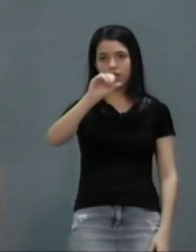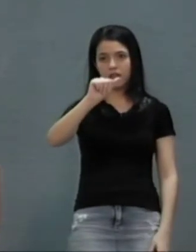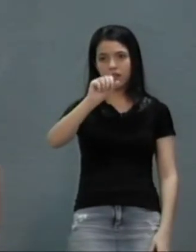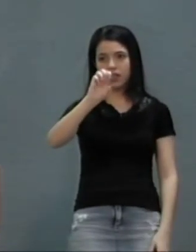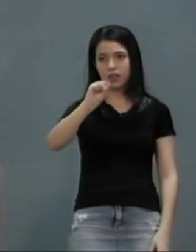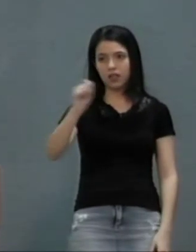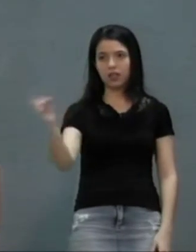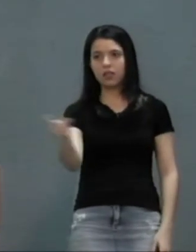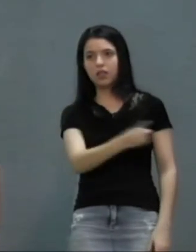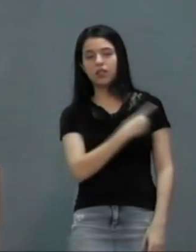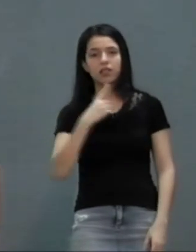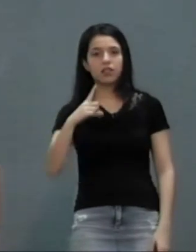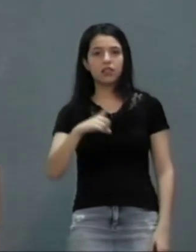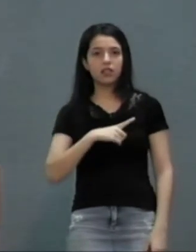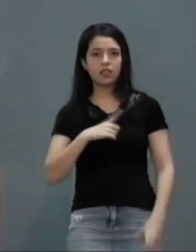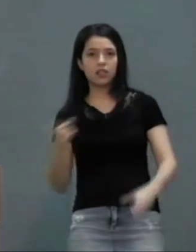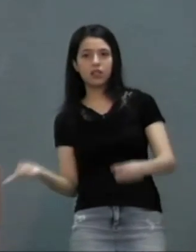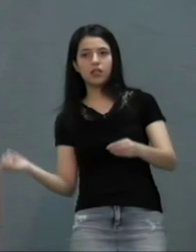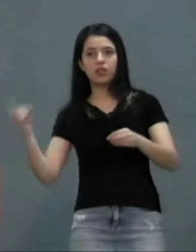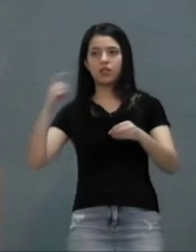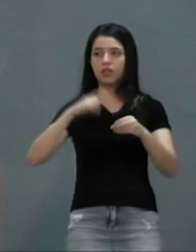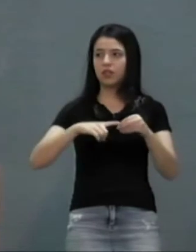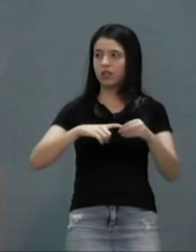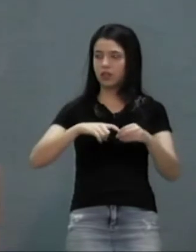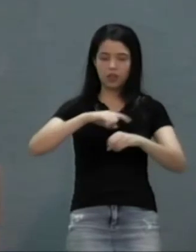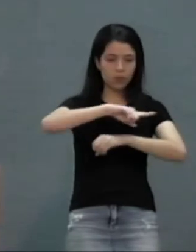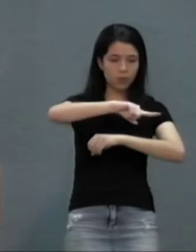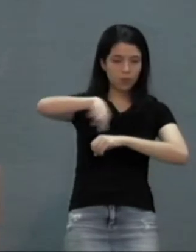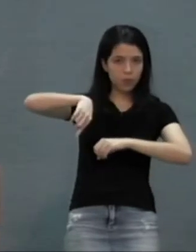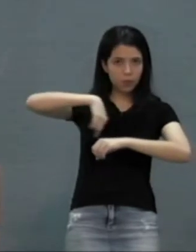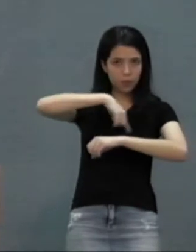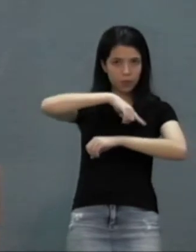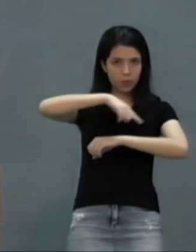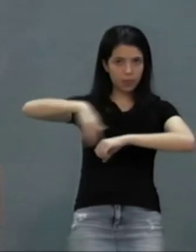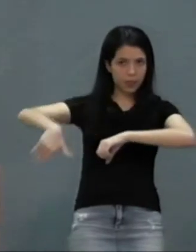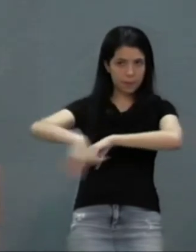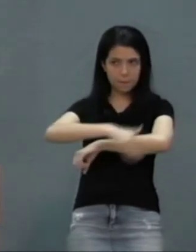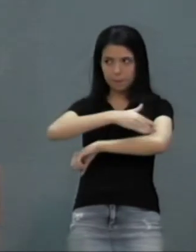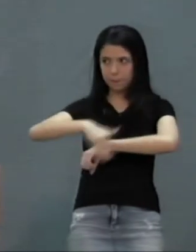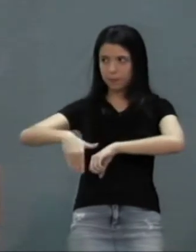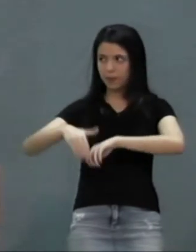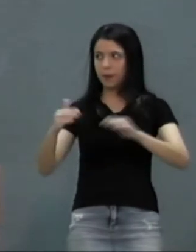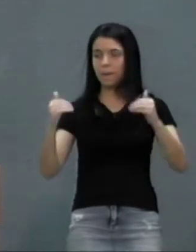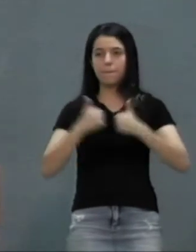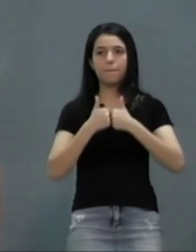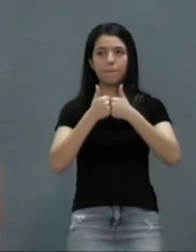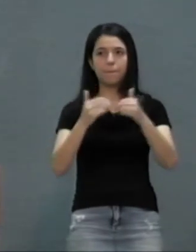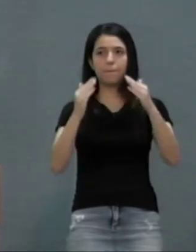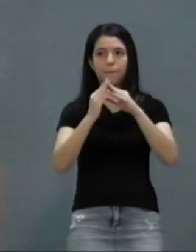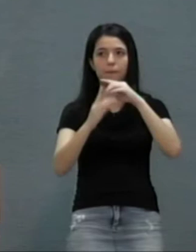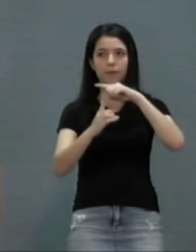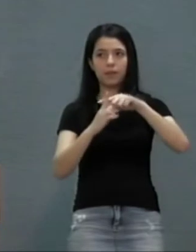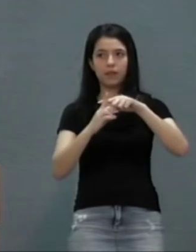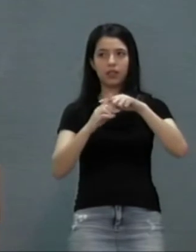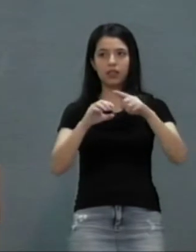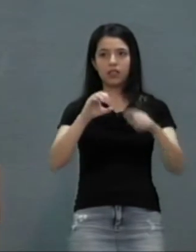próximo à comunidade São Paróquia São Judas, que a gente pediu um redutor de velocidade, né? Já visto, temos muitos fiéis